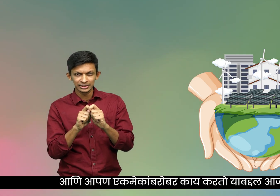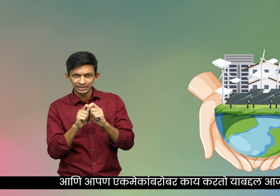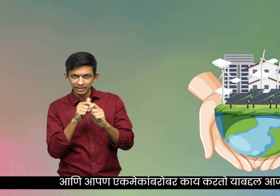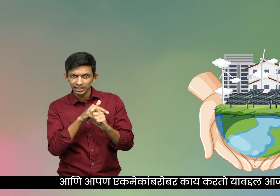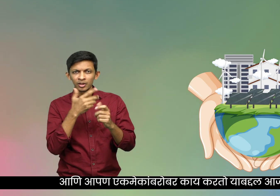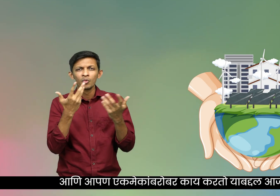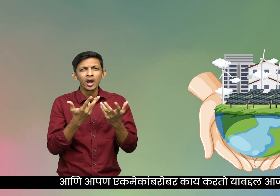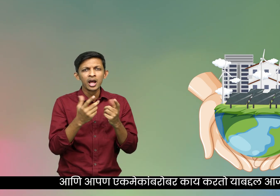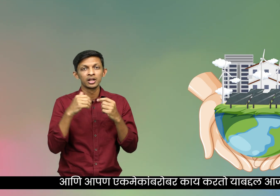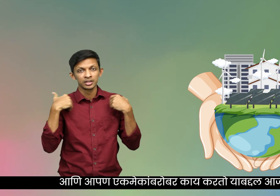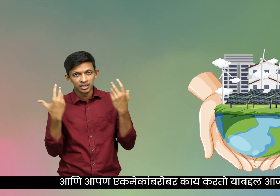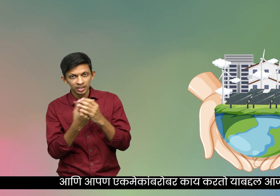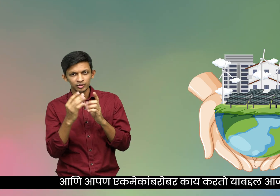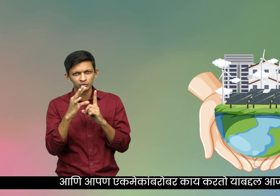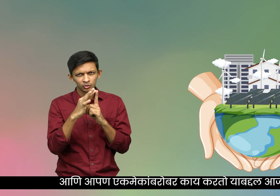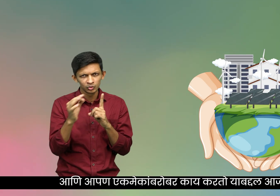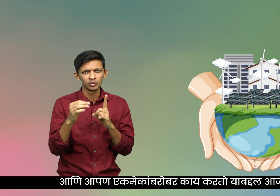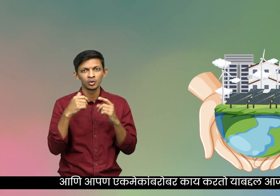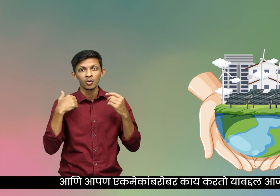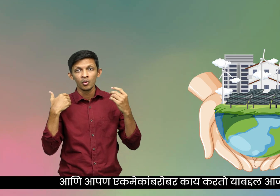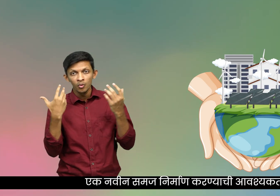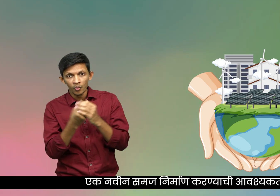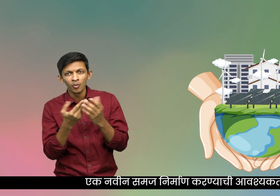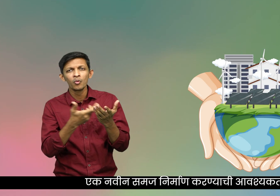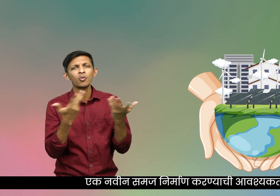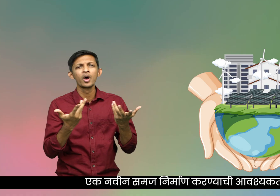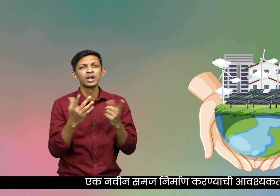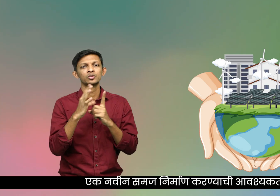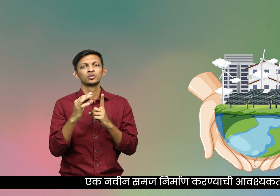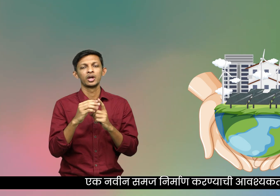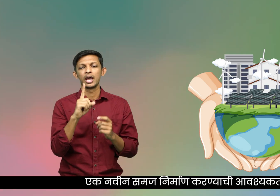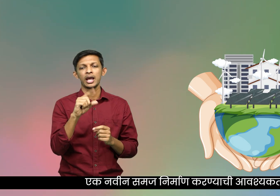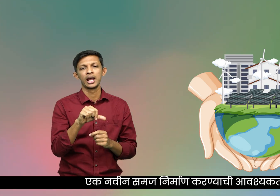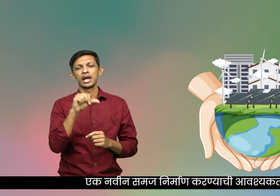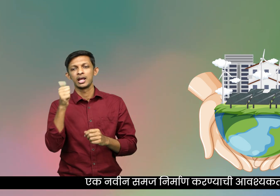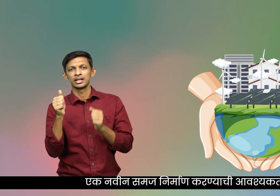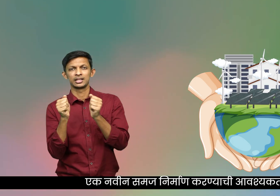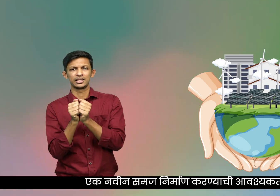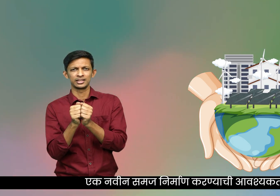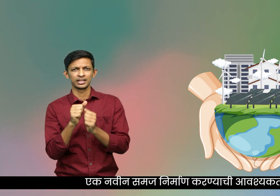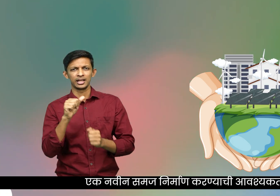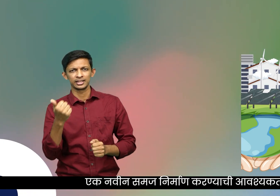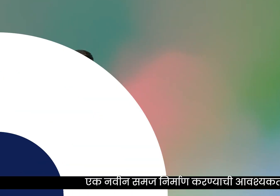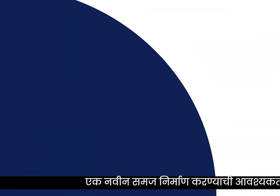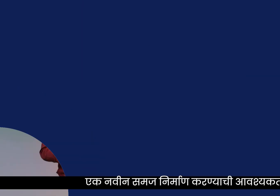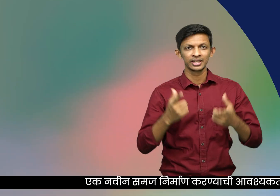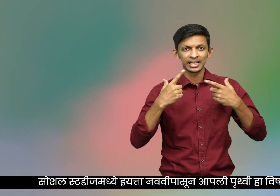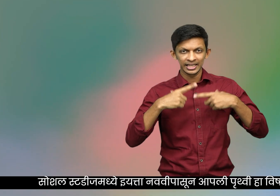काय करतो याबद्दल आज आपल्याला एक नवीन समज निर्माण करण्याची आवश्यकता आहे.